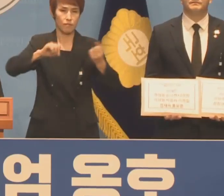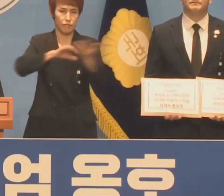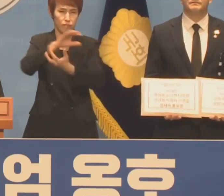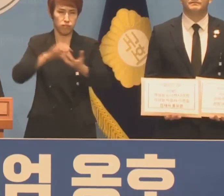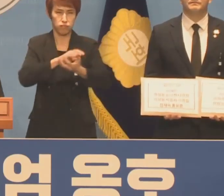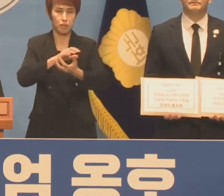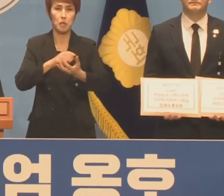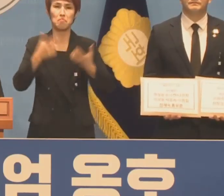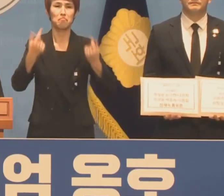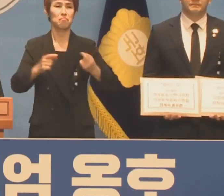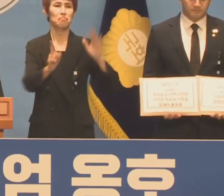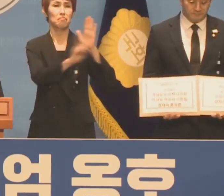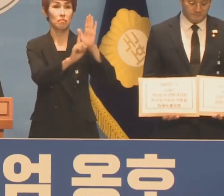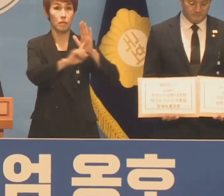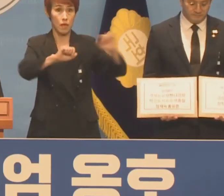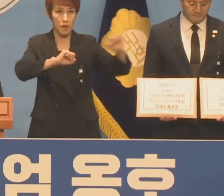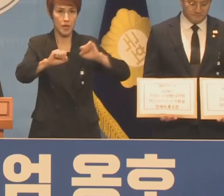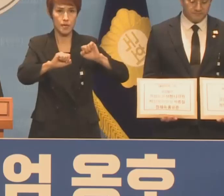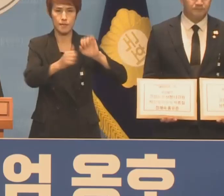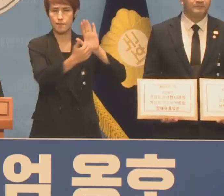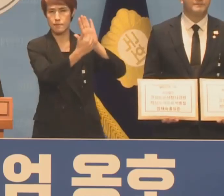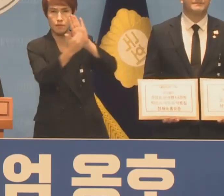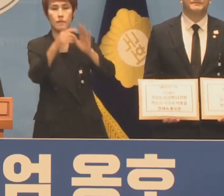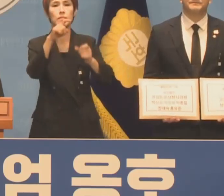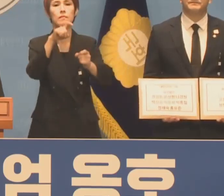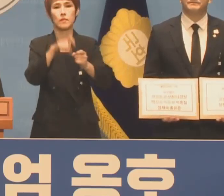대해 단호하게 대처하기 위해서